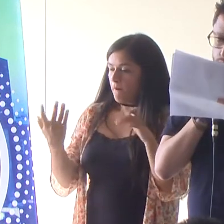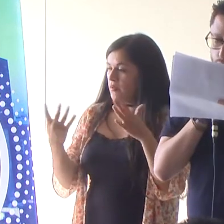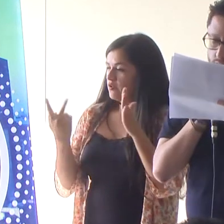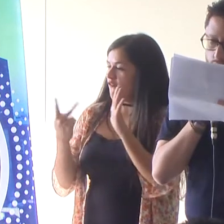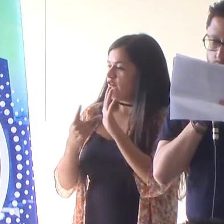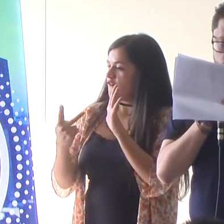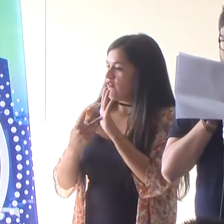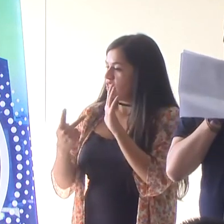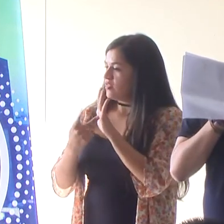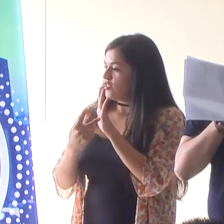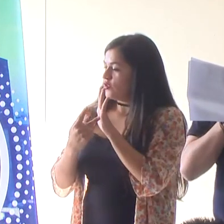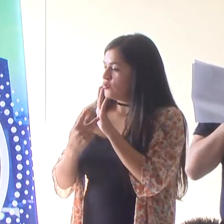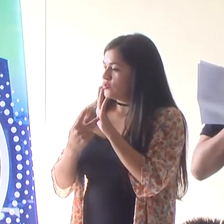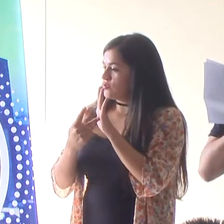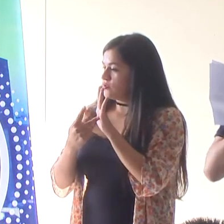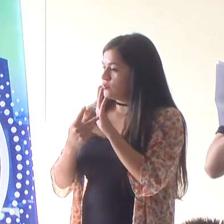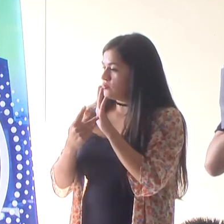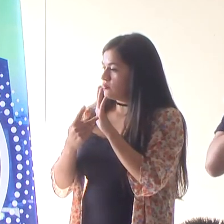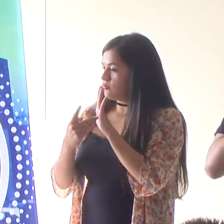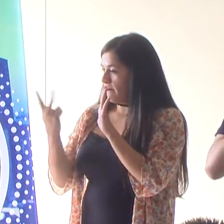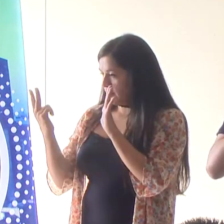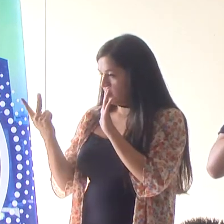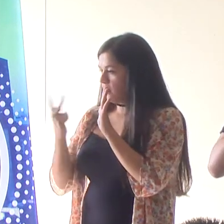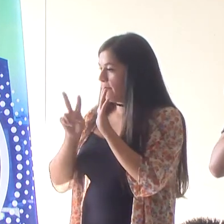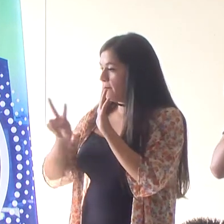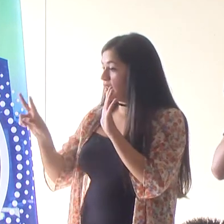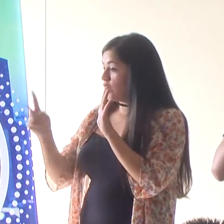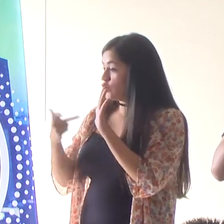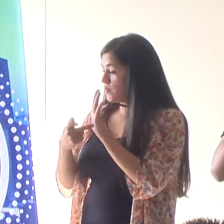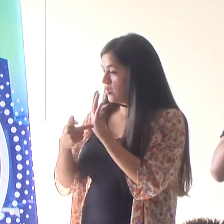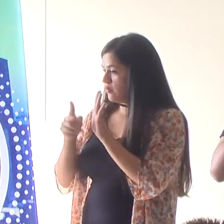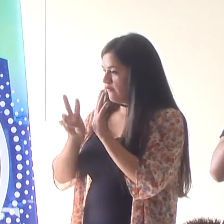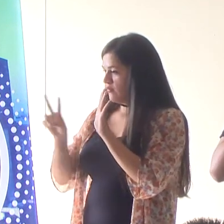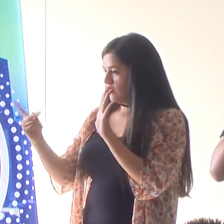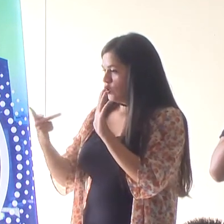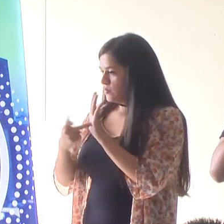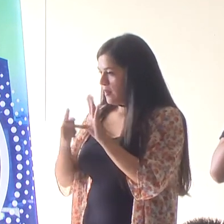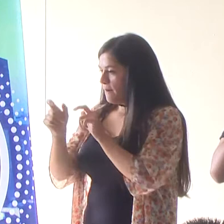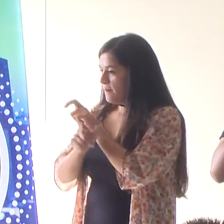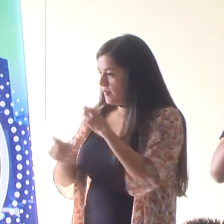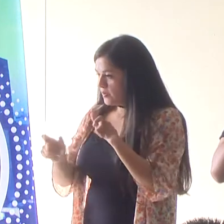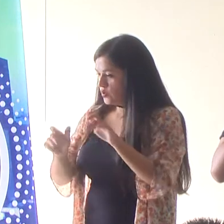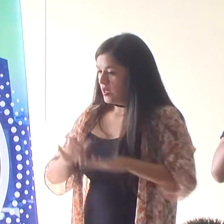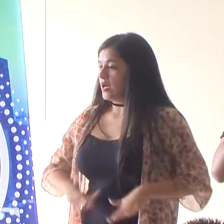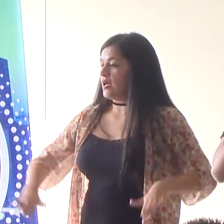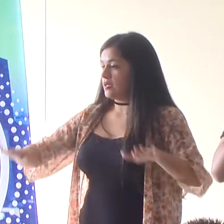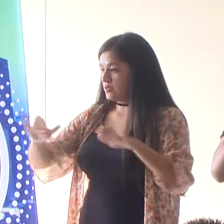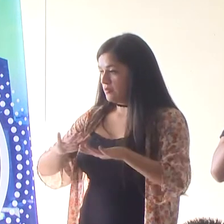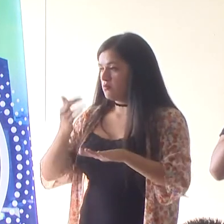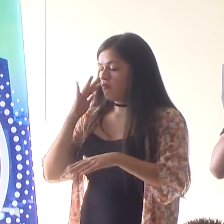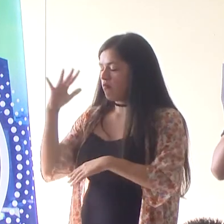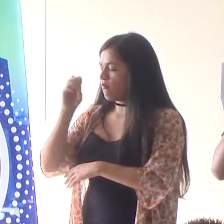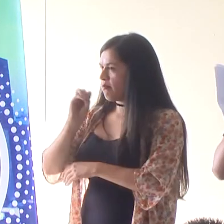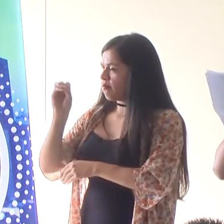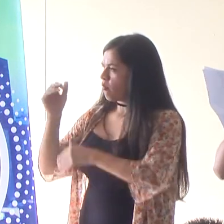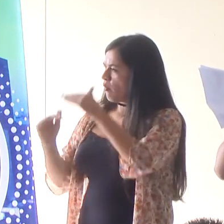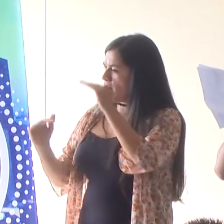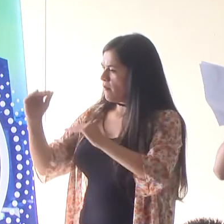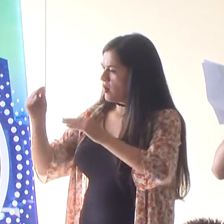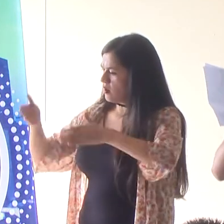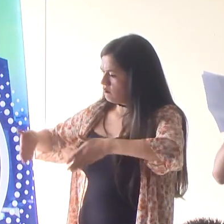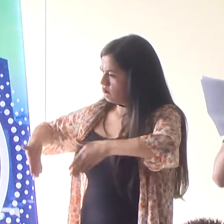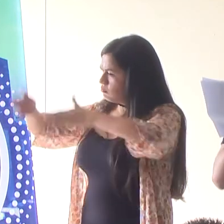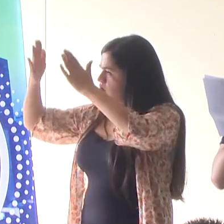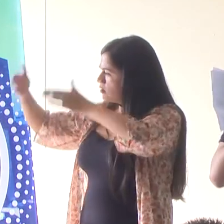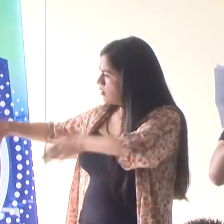personas por kilómetro cuadrado se afirma en el paisaje cuando comparamos el crecimiento de las edificaciones en altura de localidades